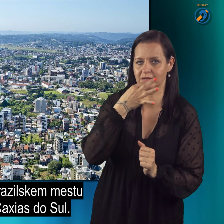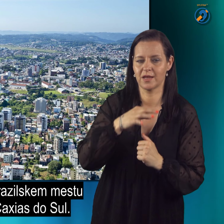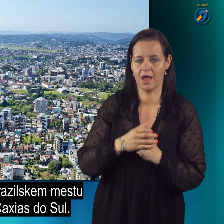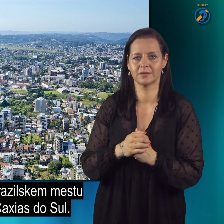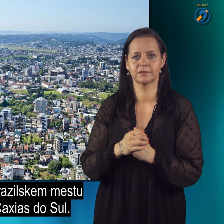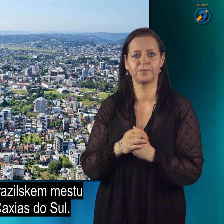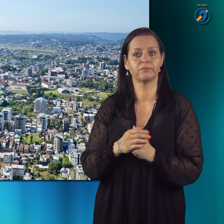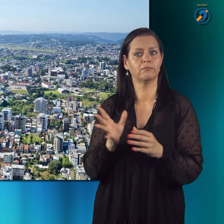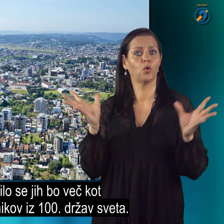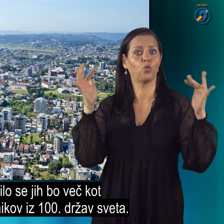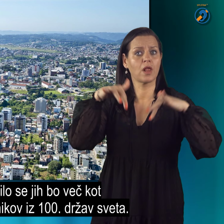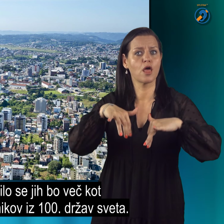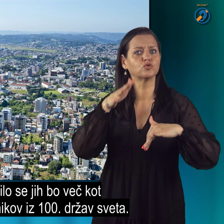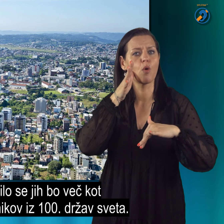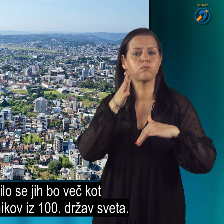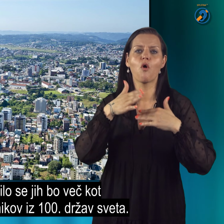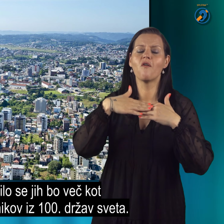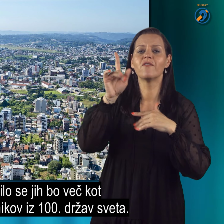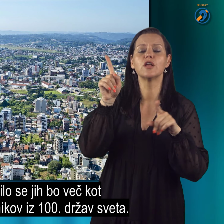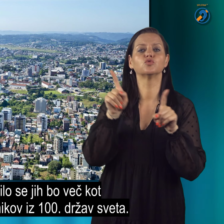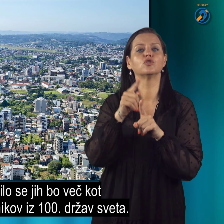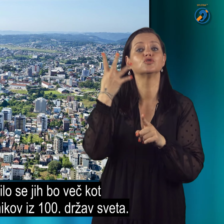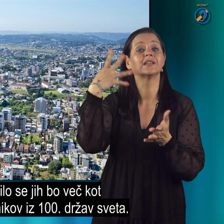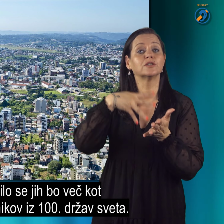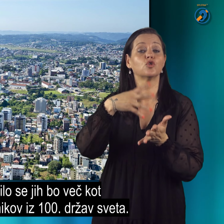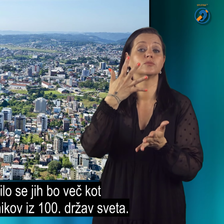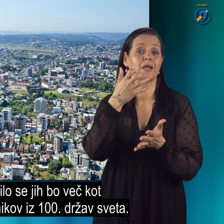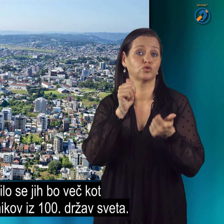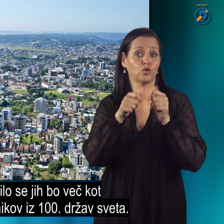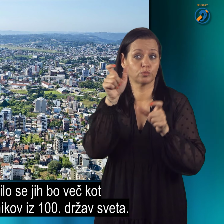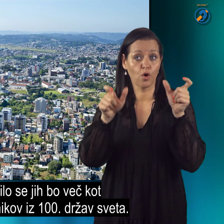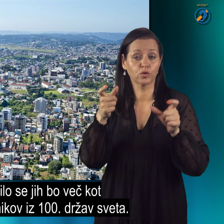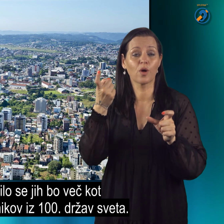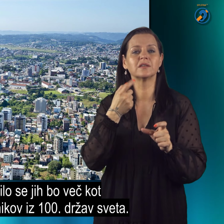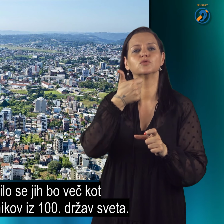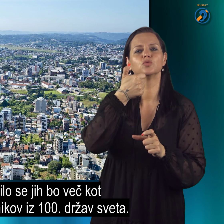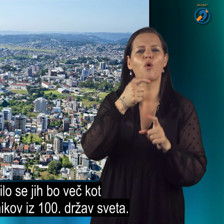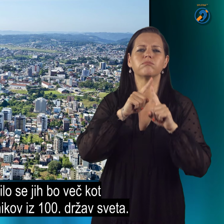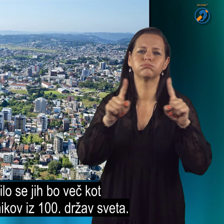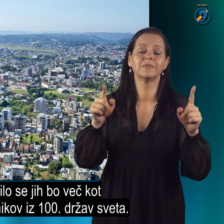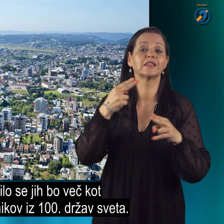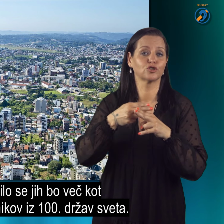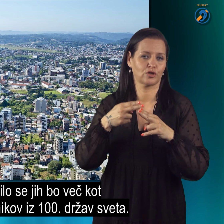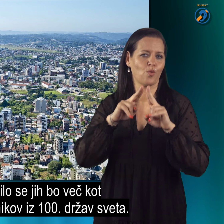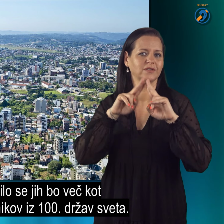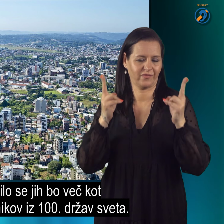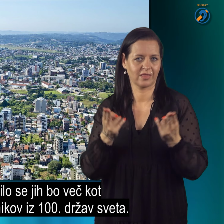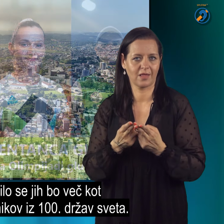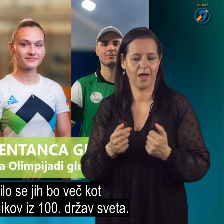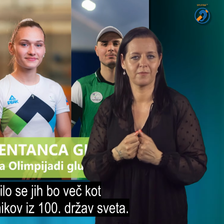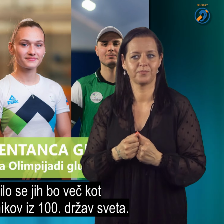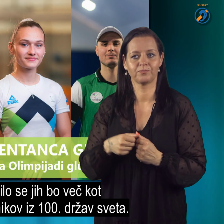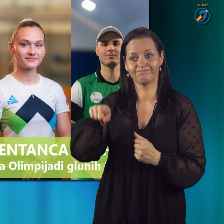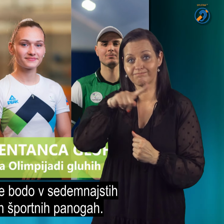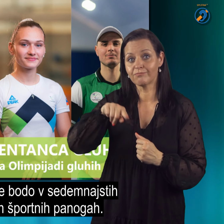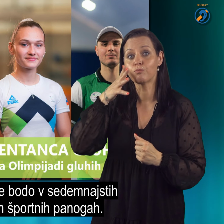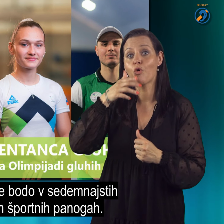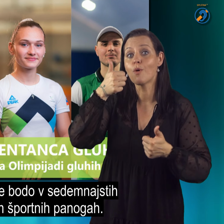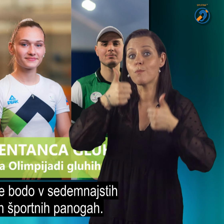do Sul. Udeležilo se jih bo več kot 4500 športnikov iz 77 držav